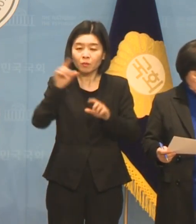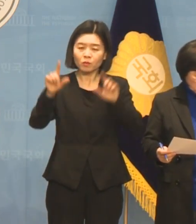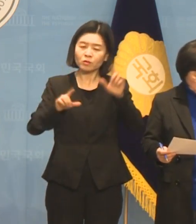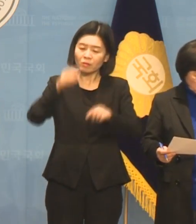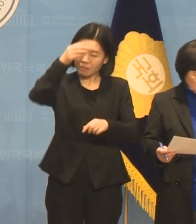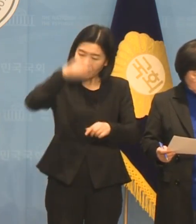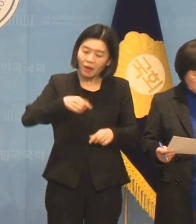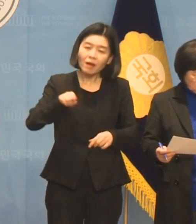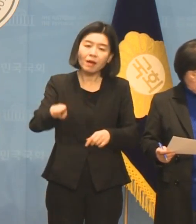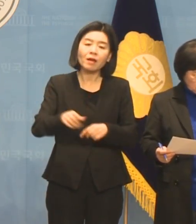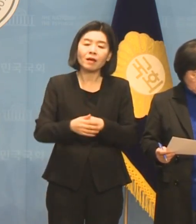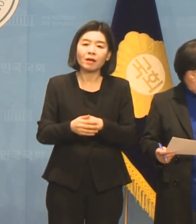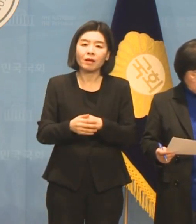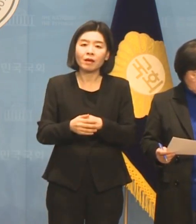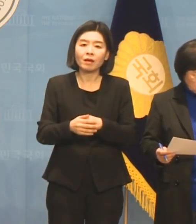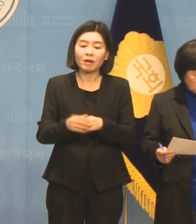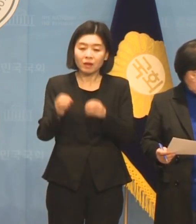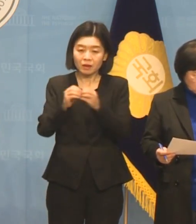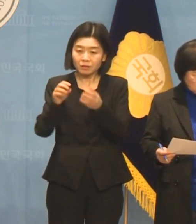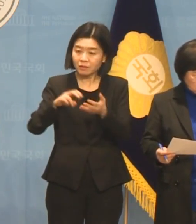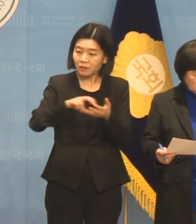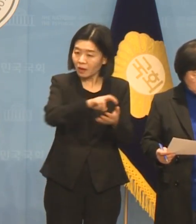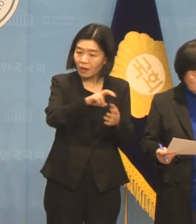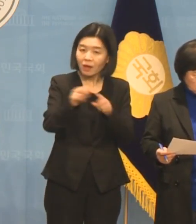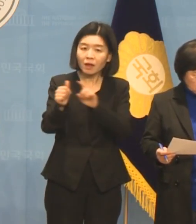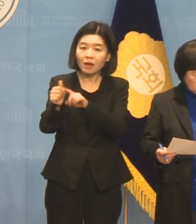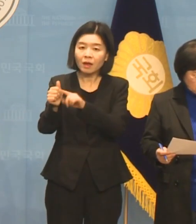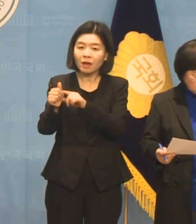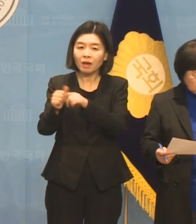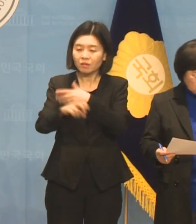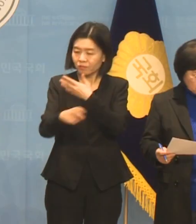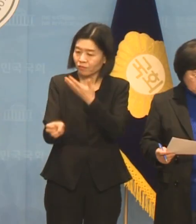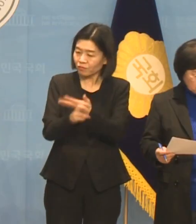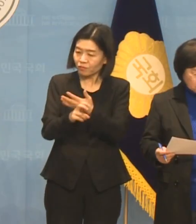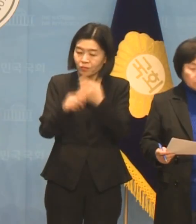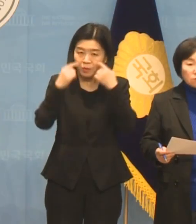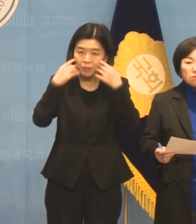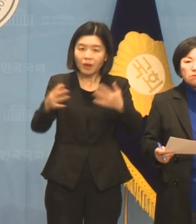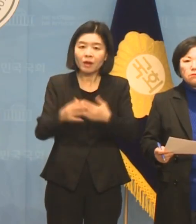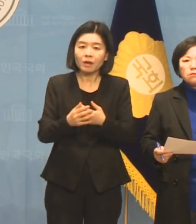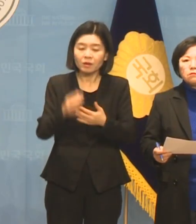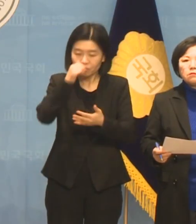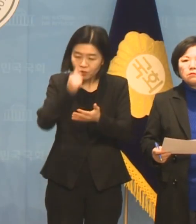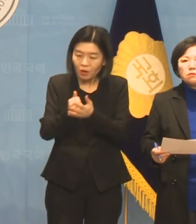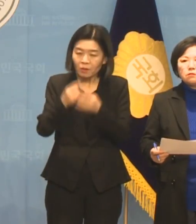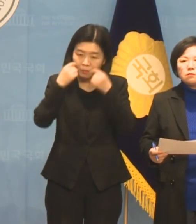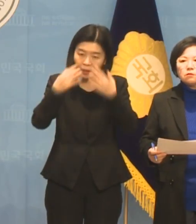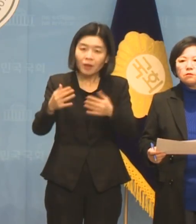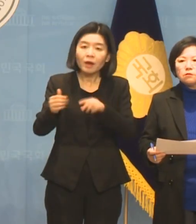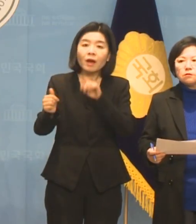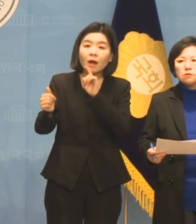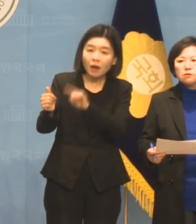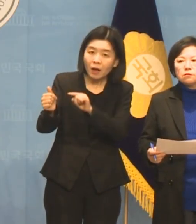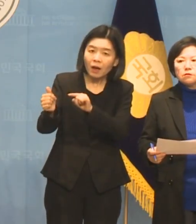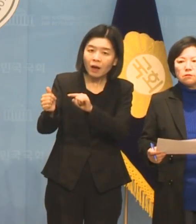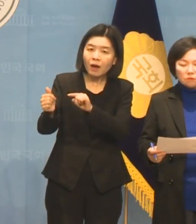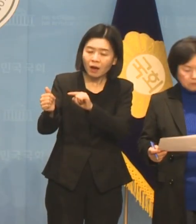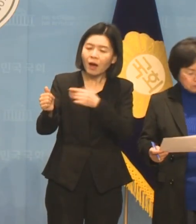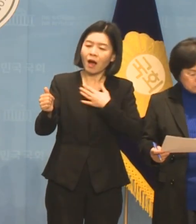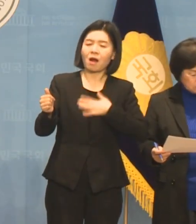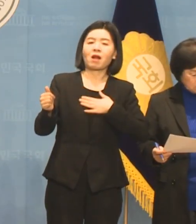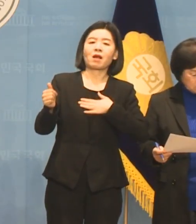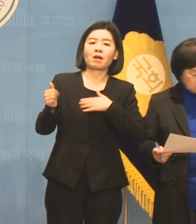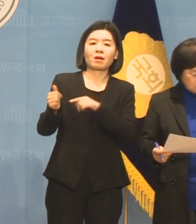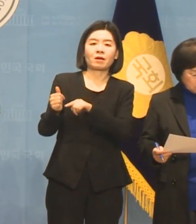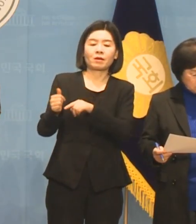있습니다. 본인의 이러한 문자가 법을 위반하고 범죄에 해당한다는 사실을 스스로도 인정하고 있는